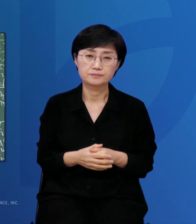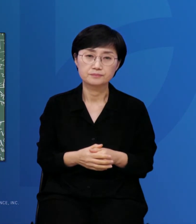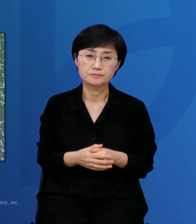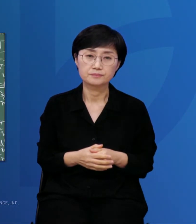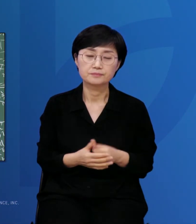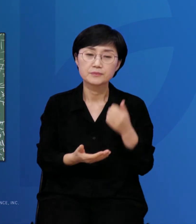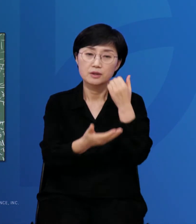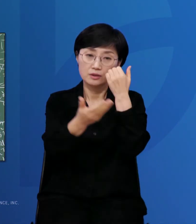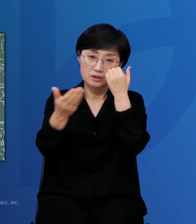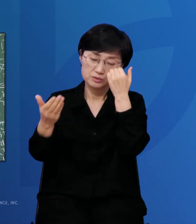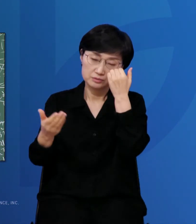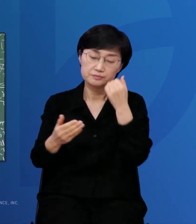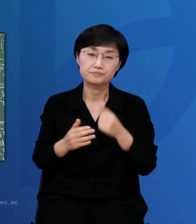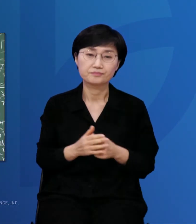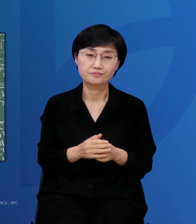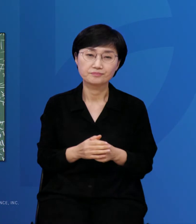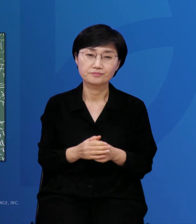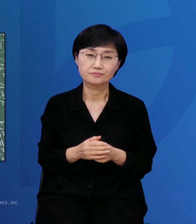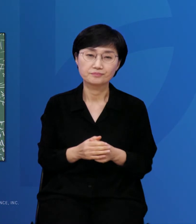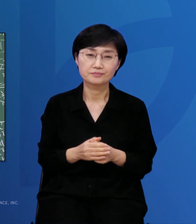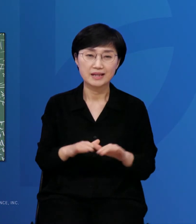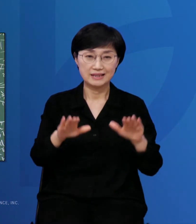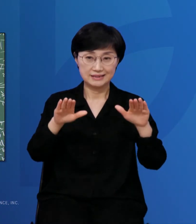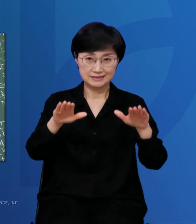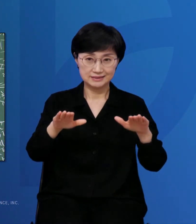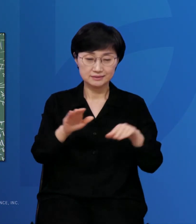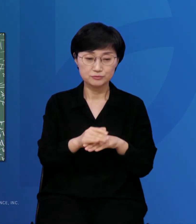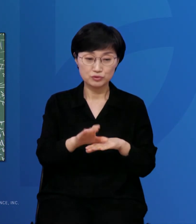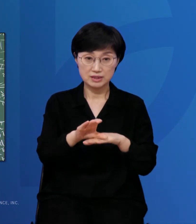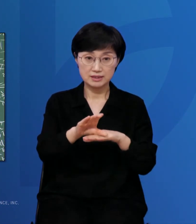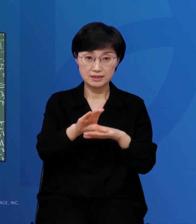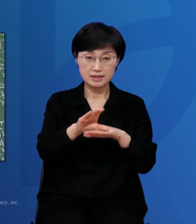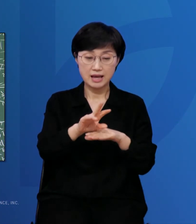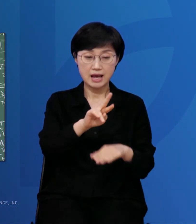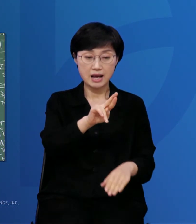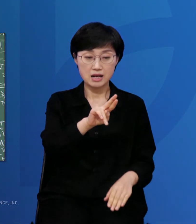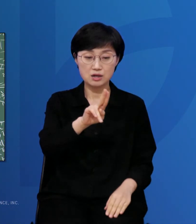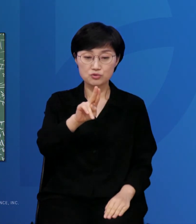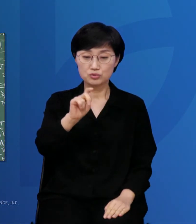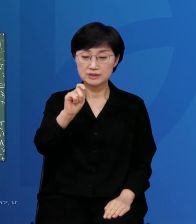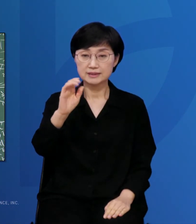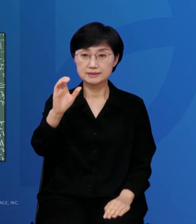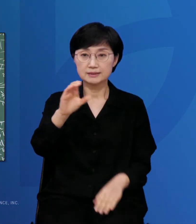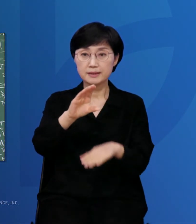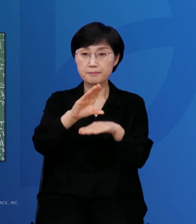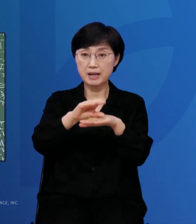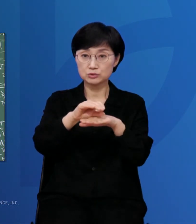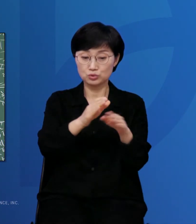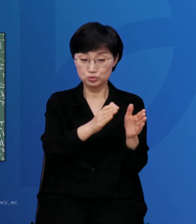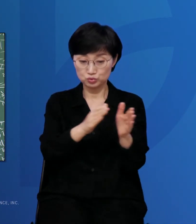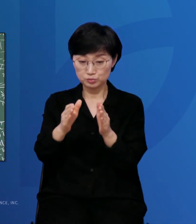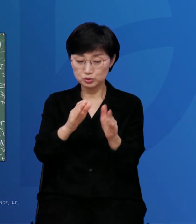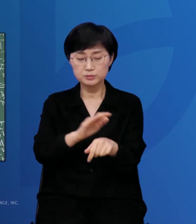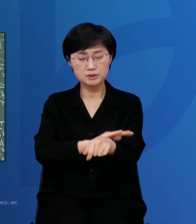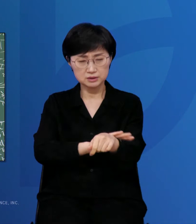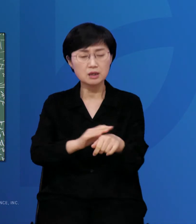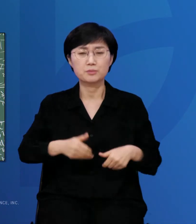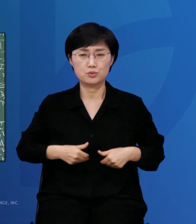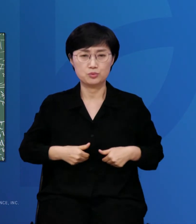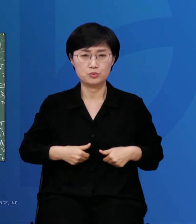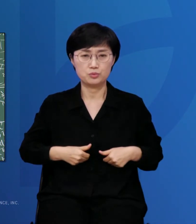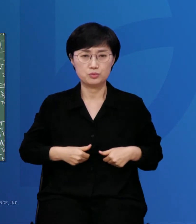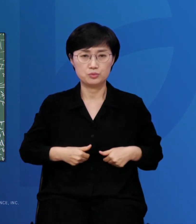그래서 여러분 이게 이 방송 같은 시스템 이런 걸 잘해야 되는 게 지금 우리나라가 우리 이거 하는 게